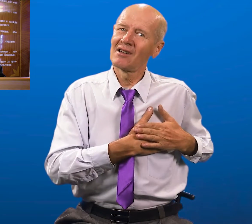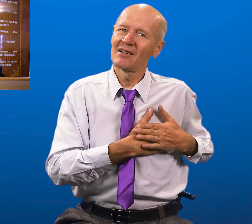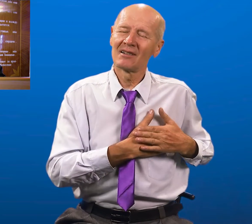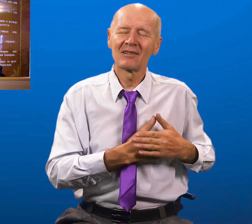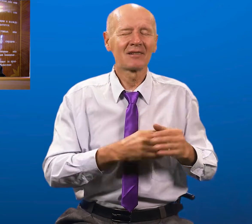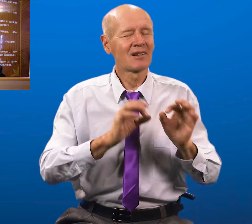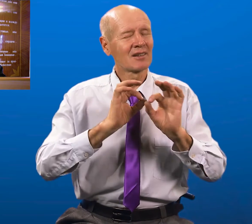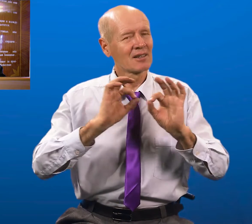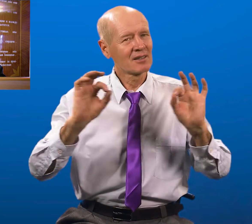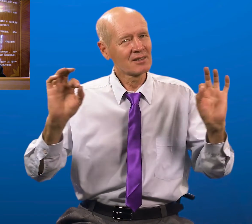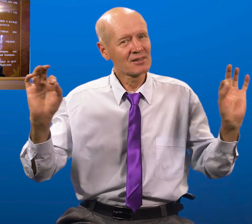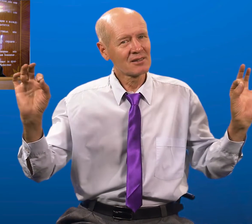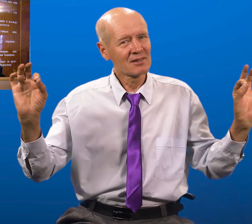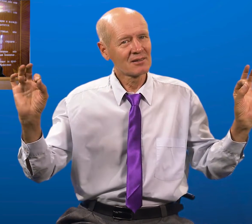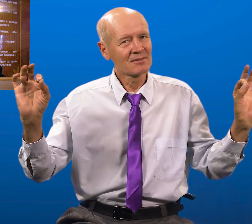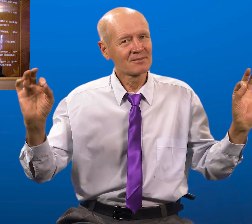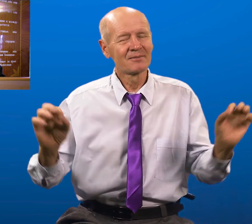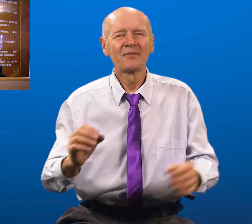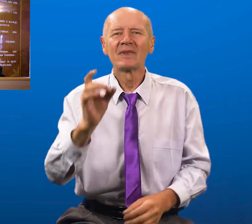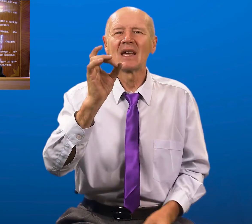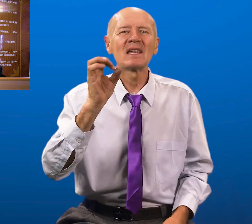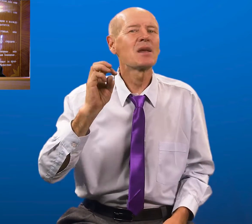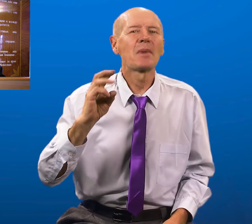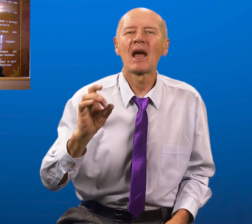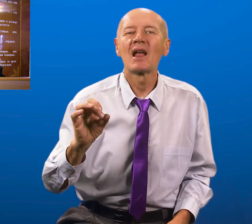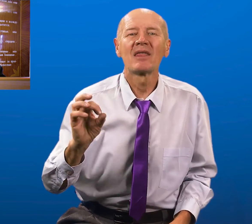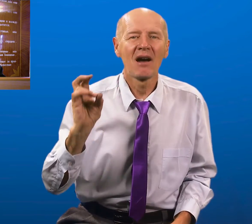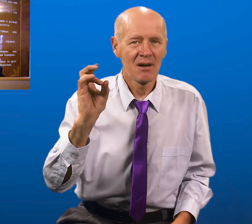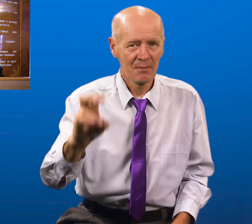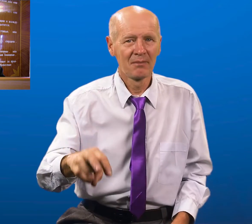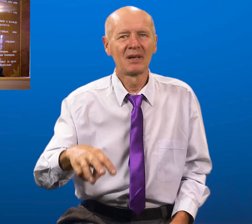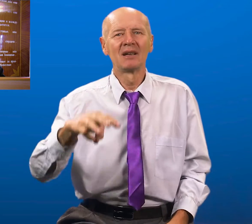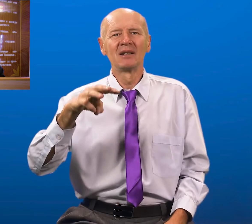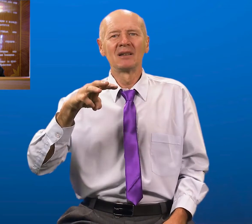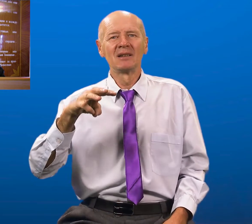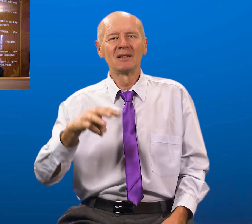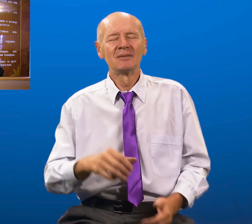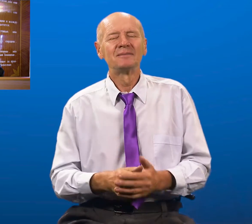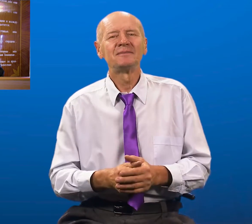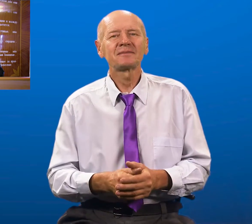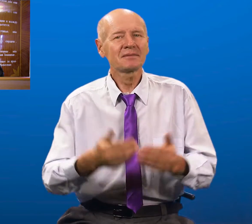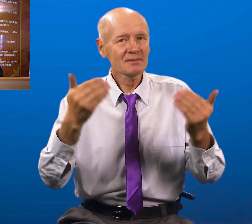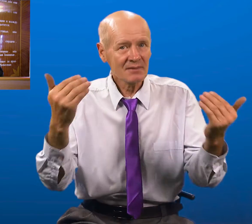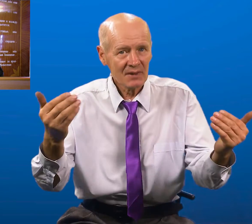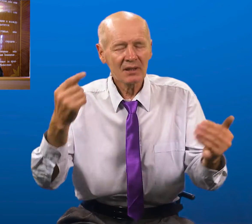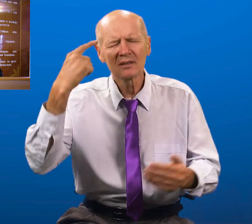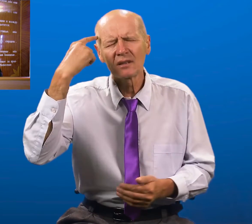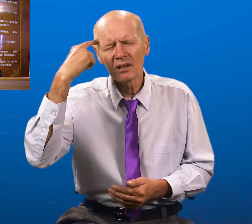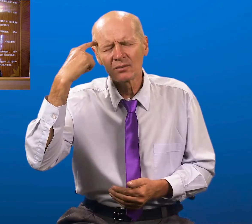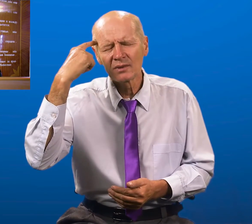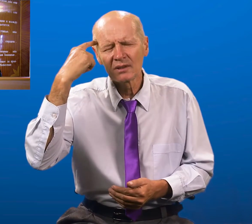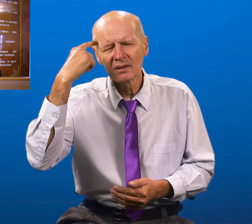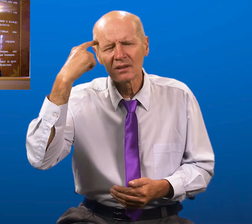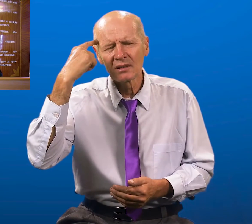глава, 5, 6, 10 и 11 текст. И вот здесь давайте мы задумаемся с